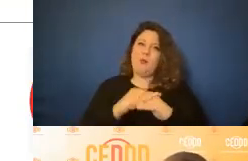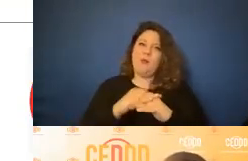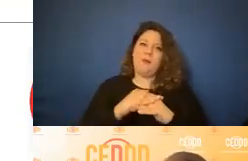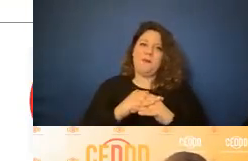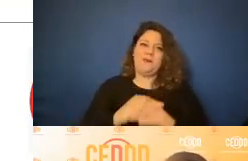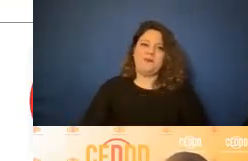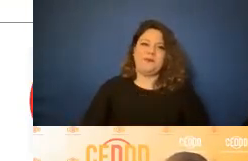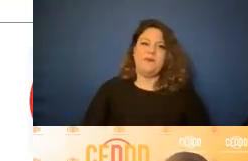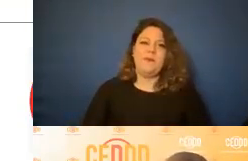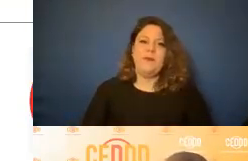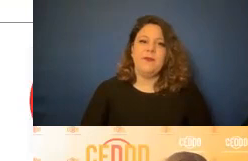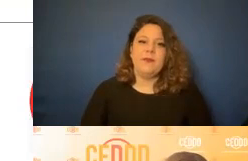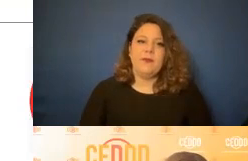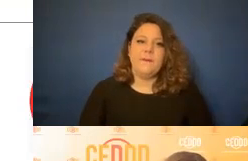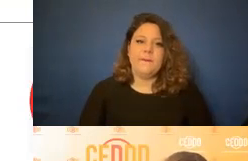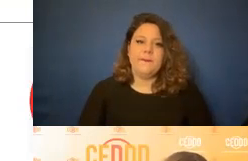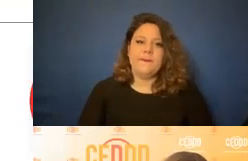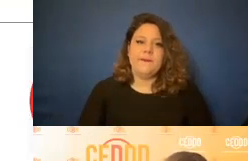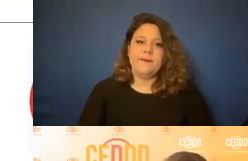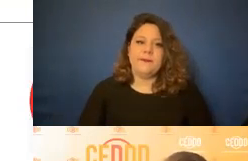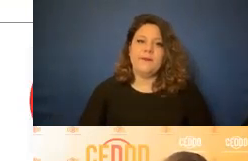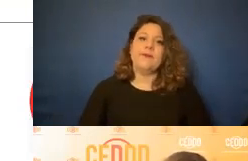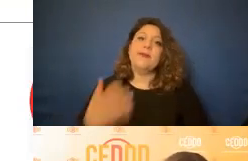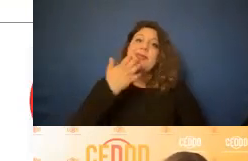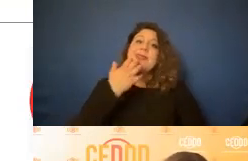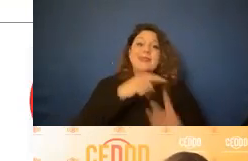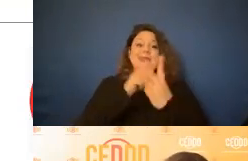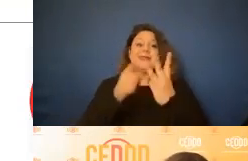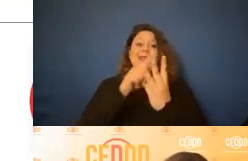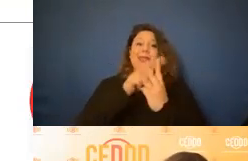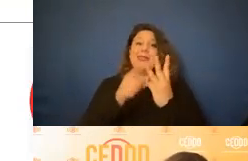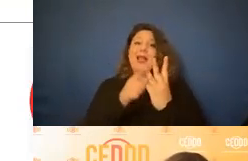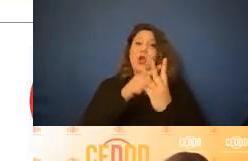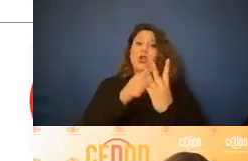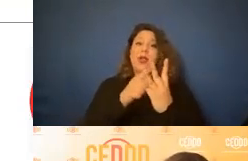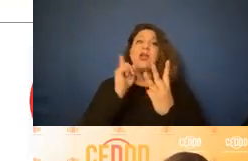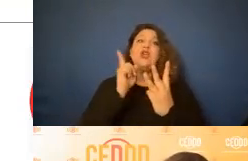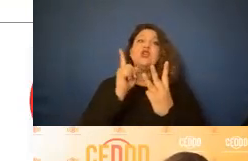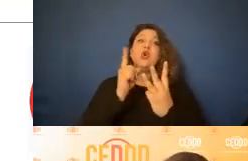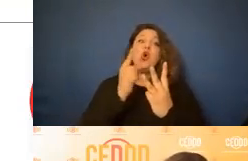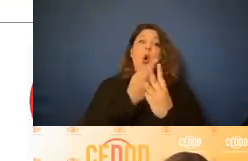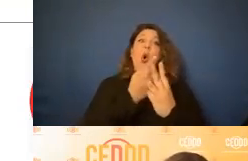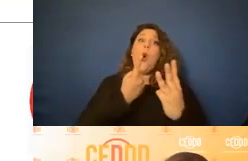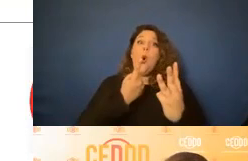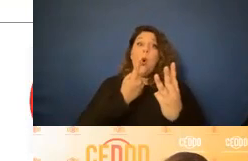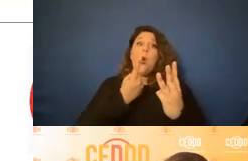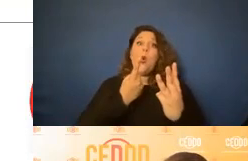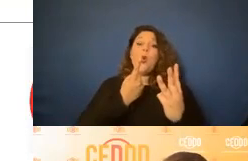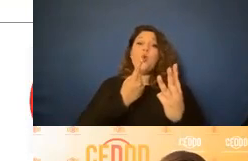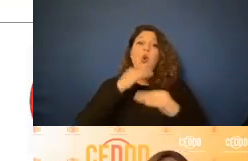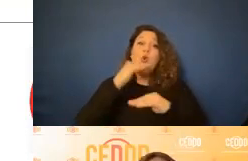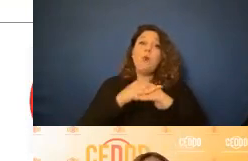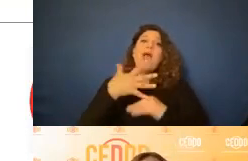criterios puede que nos sitúe en otro tipo de conflicto que no es el acoso escolar, pero hay que estar